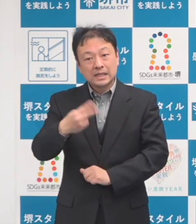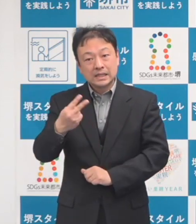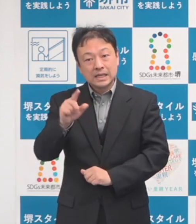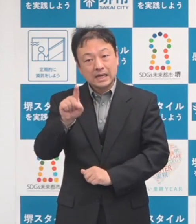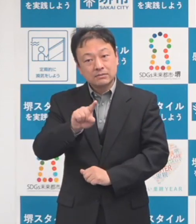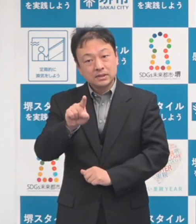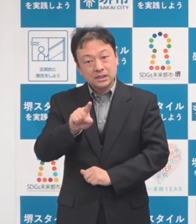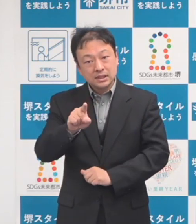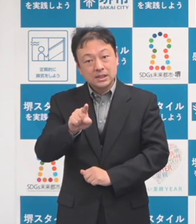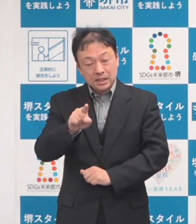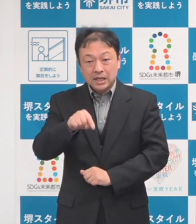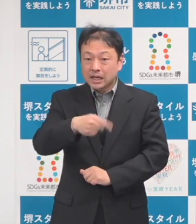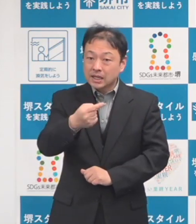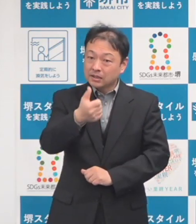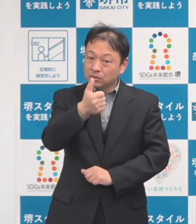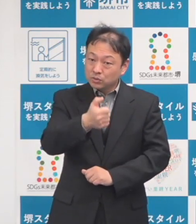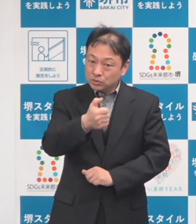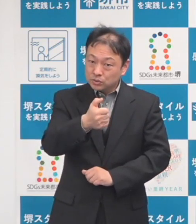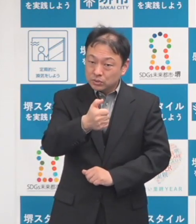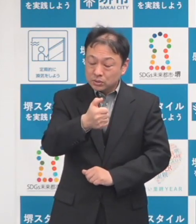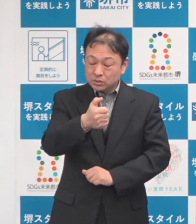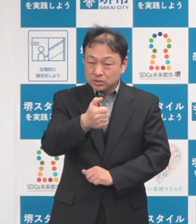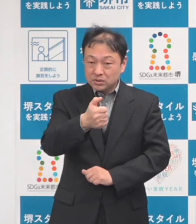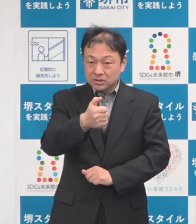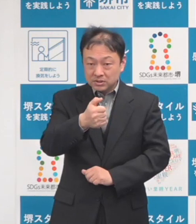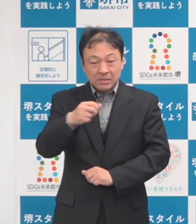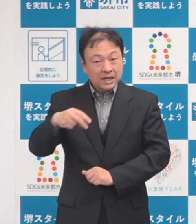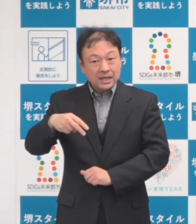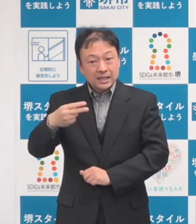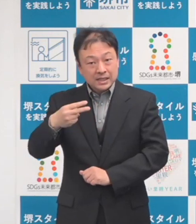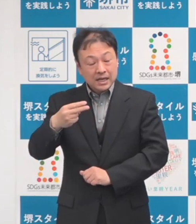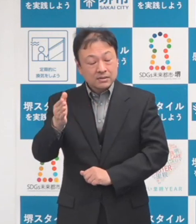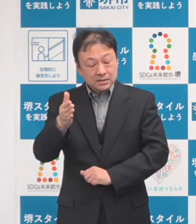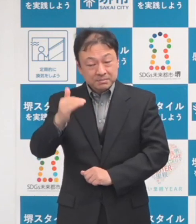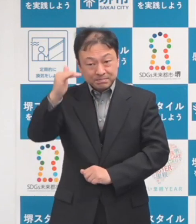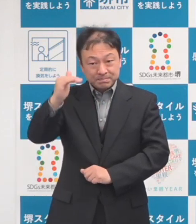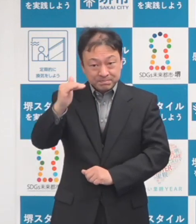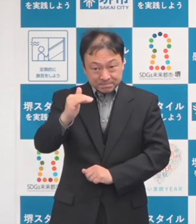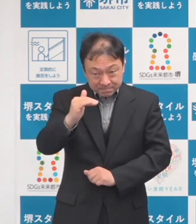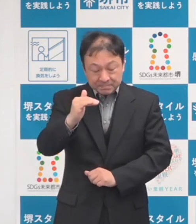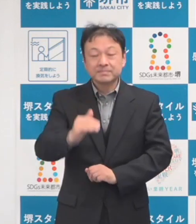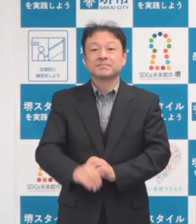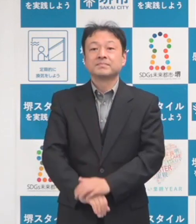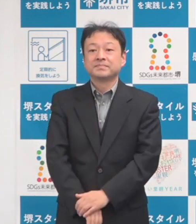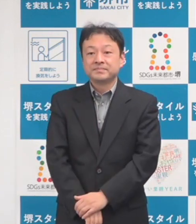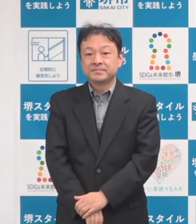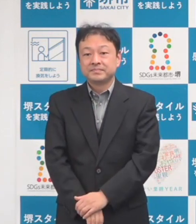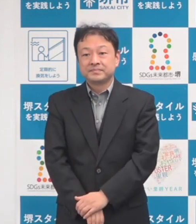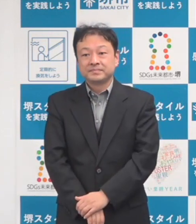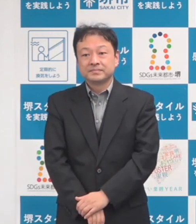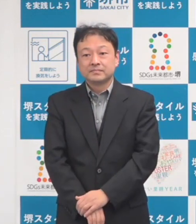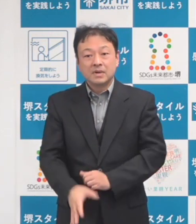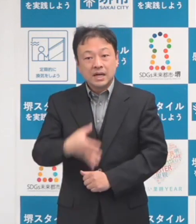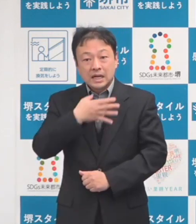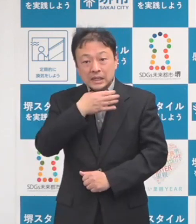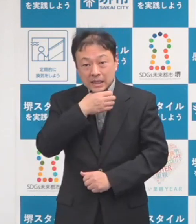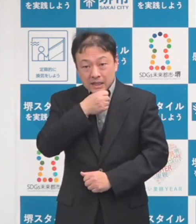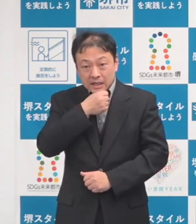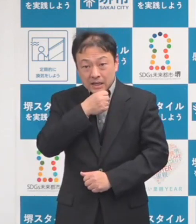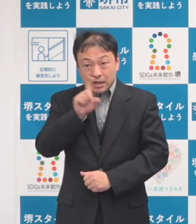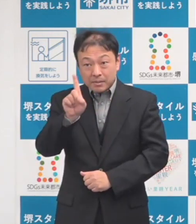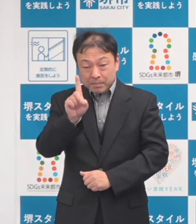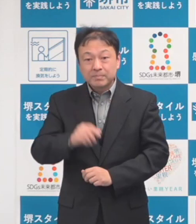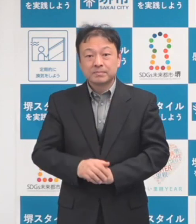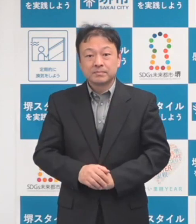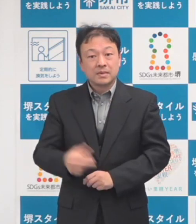から200人台前半まで下がっております。そして年齢構成の割合を言いますと、先週